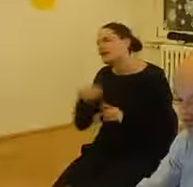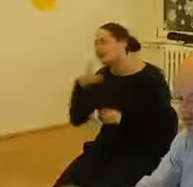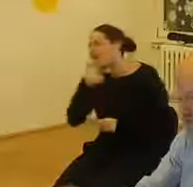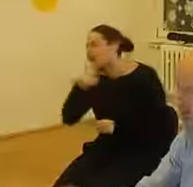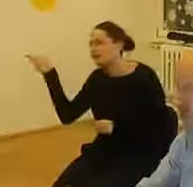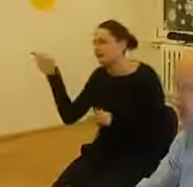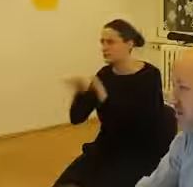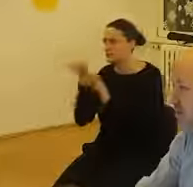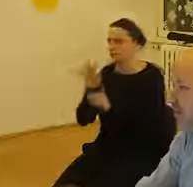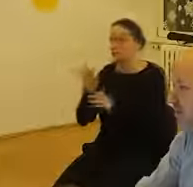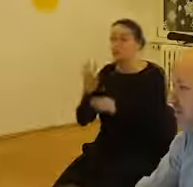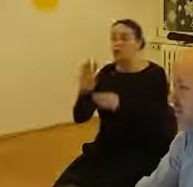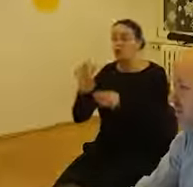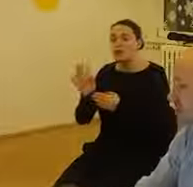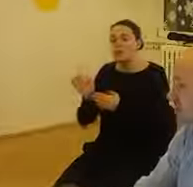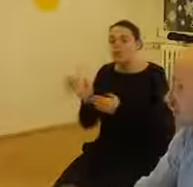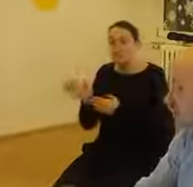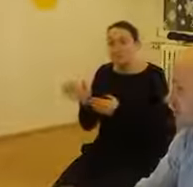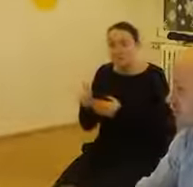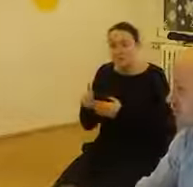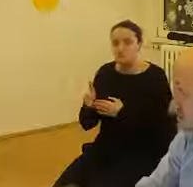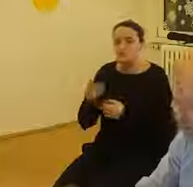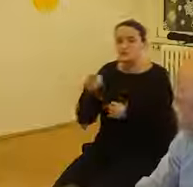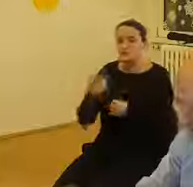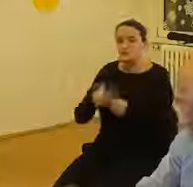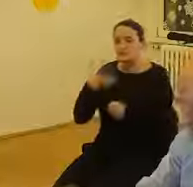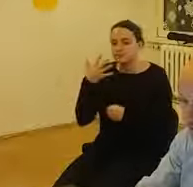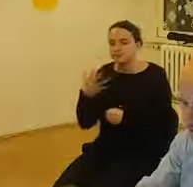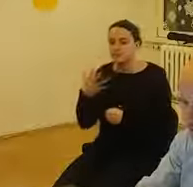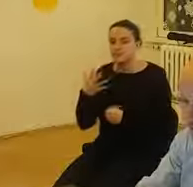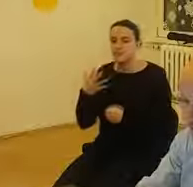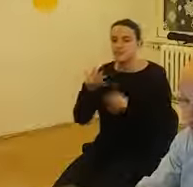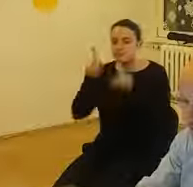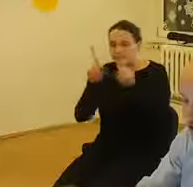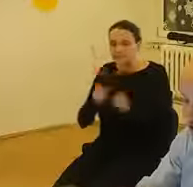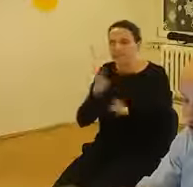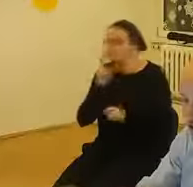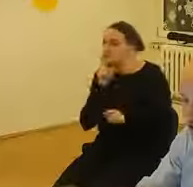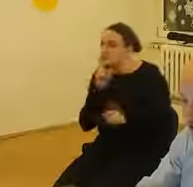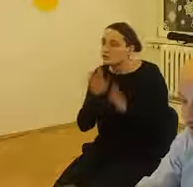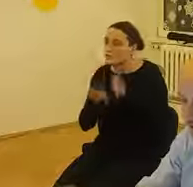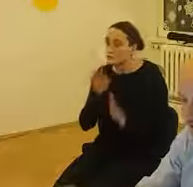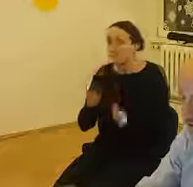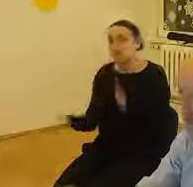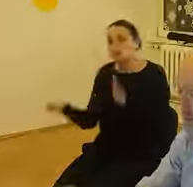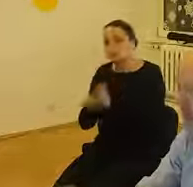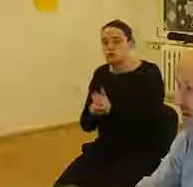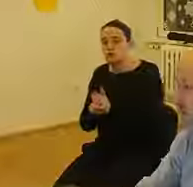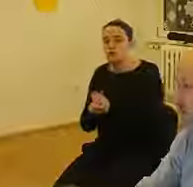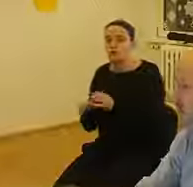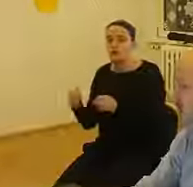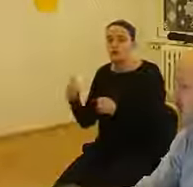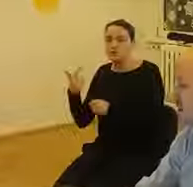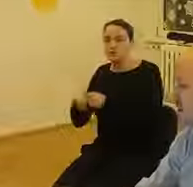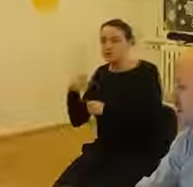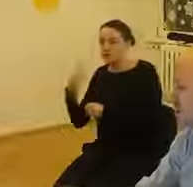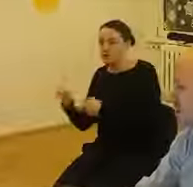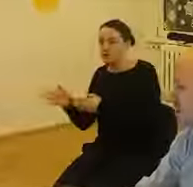piątek 22 marca o północy zaczyna się cisza wyborcza i trwa do niedzieli 24 marca do